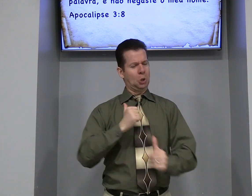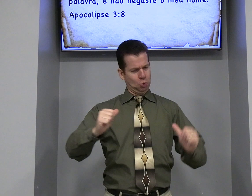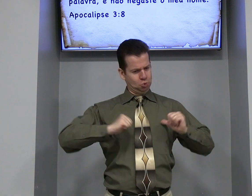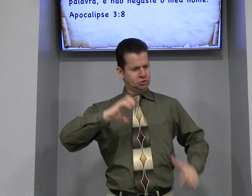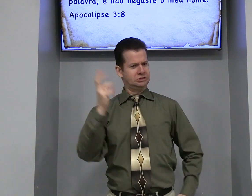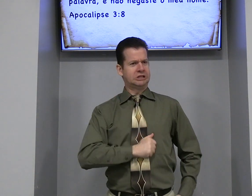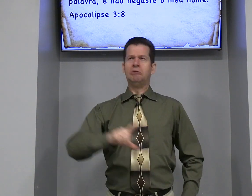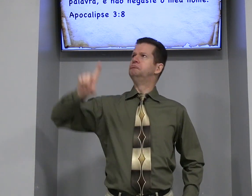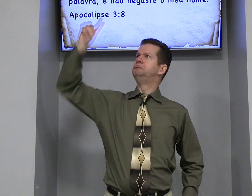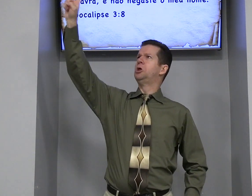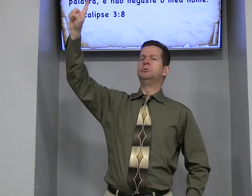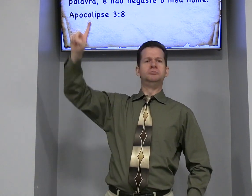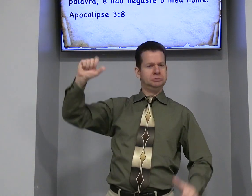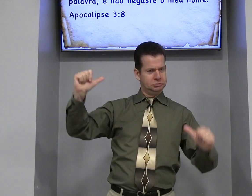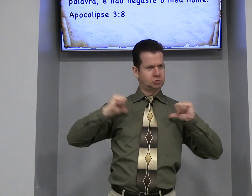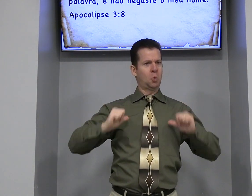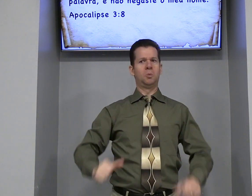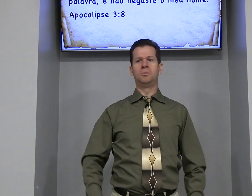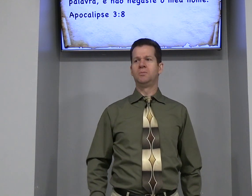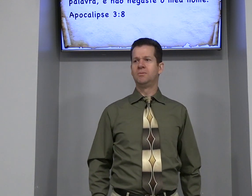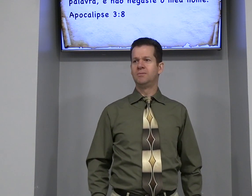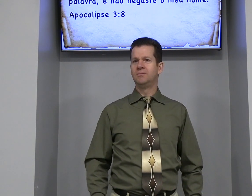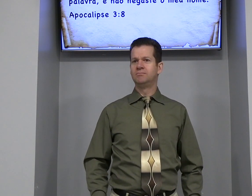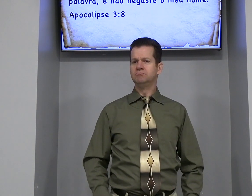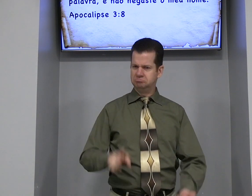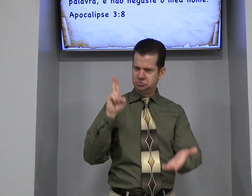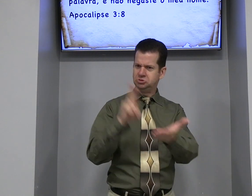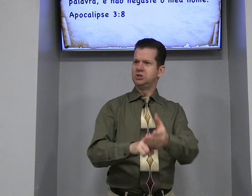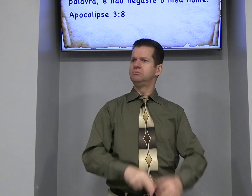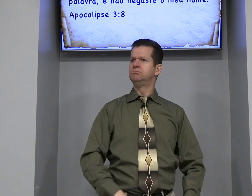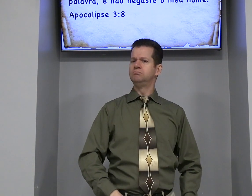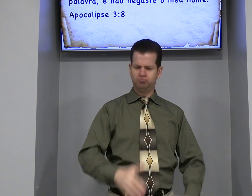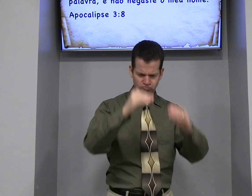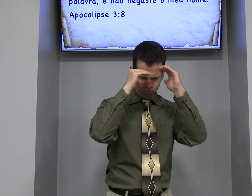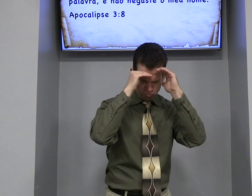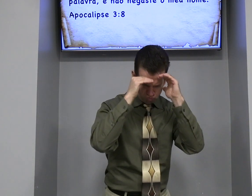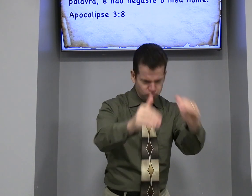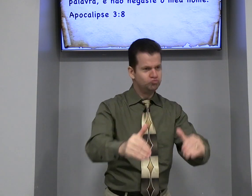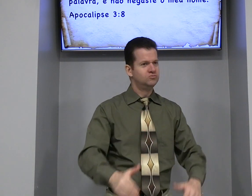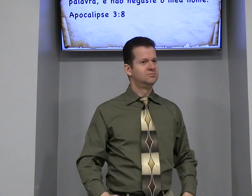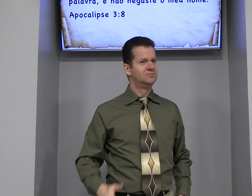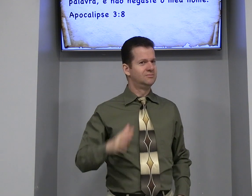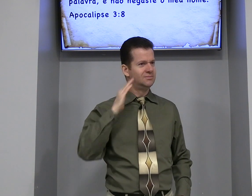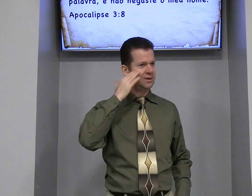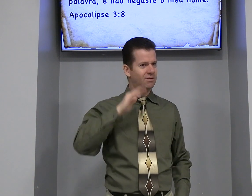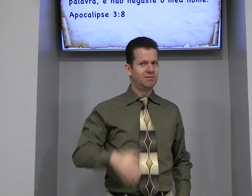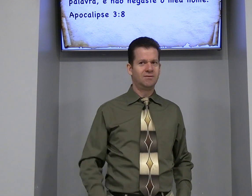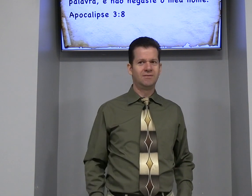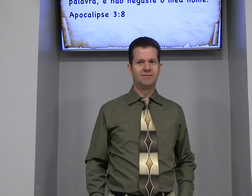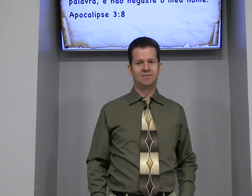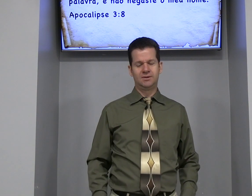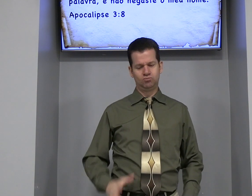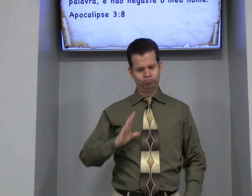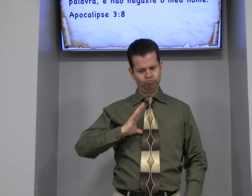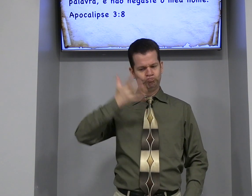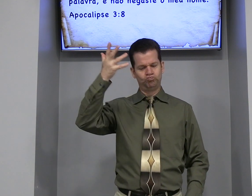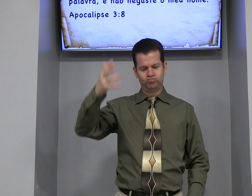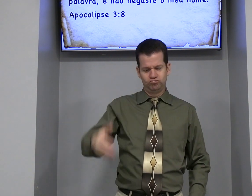Eu sou um crente, sim, eu sou salvo em Deus. Sim, e obedeci à Bíblia.